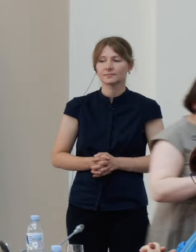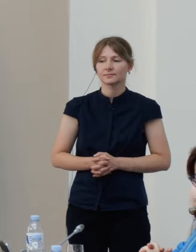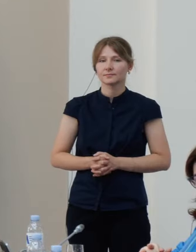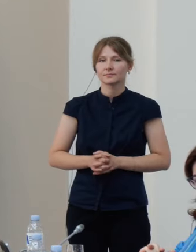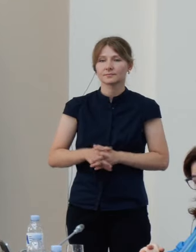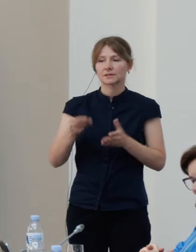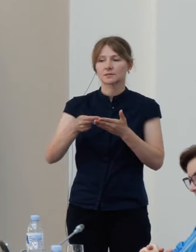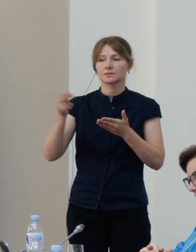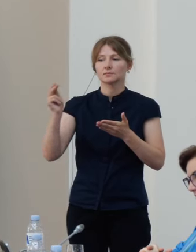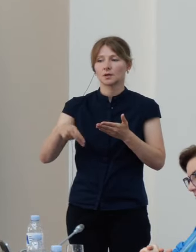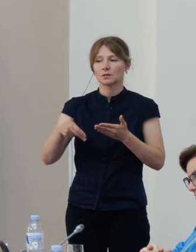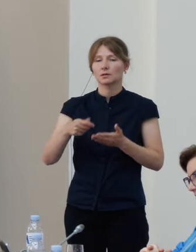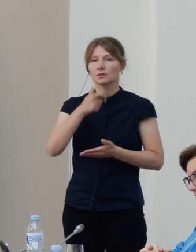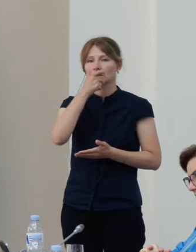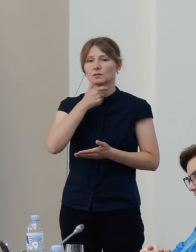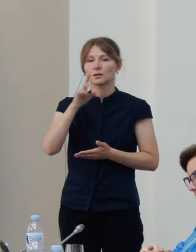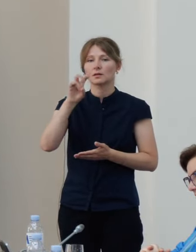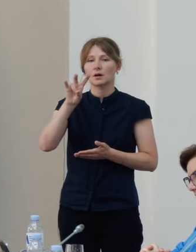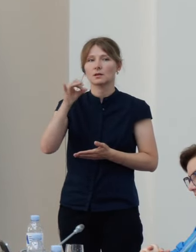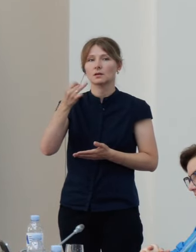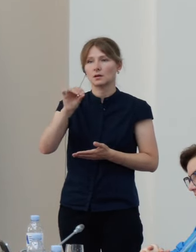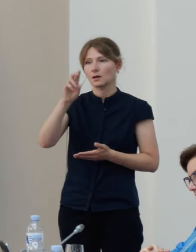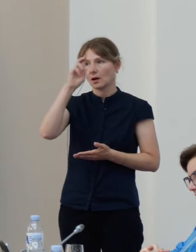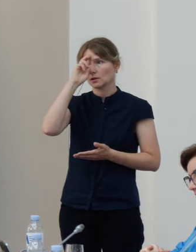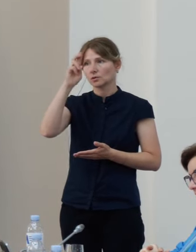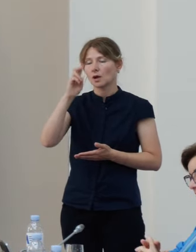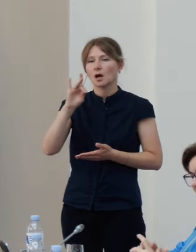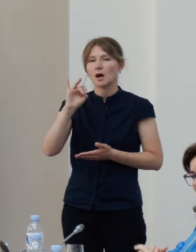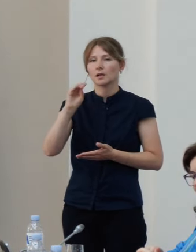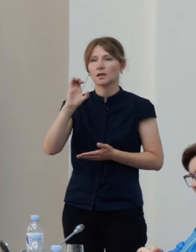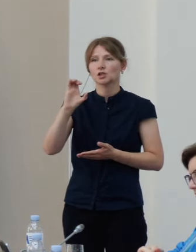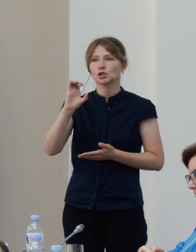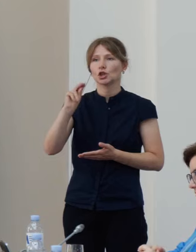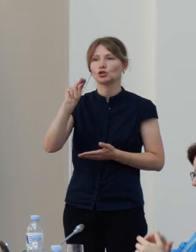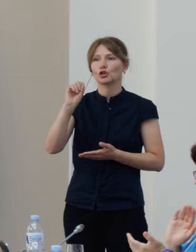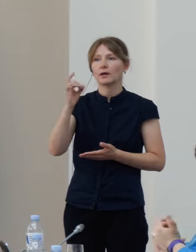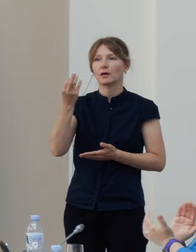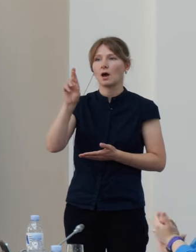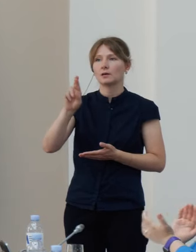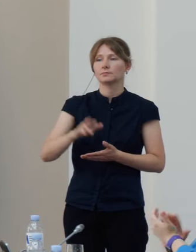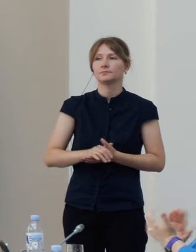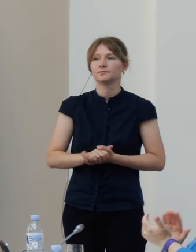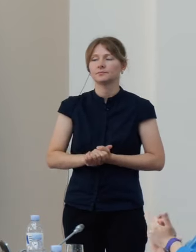Următorul semnatar este domnul Mihai Nani, director de țară Caritas Cehia.